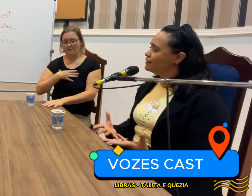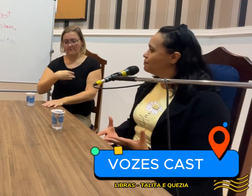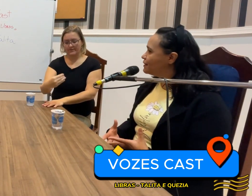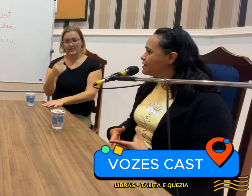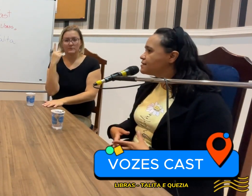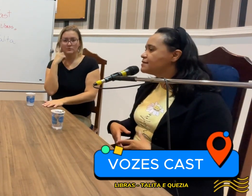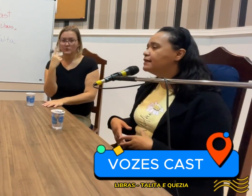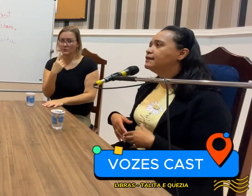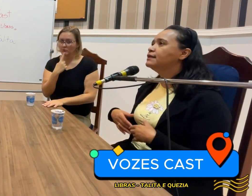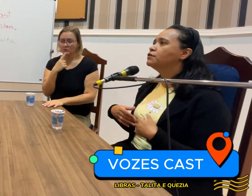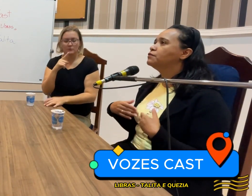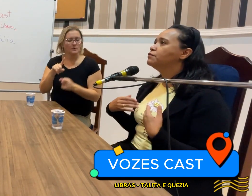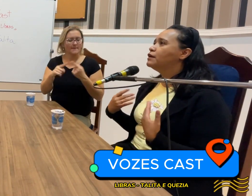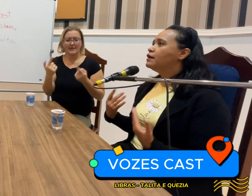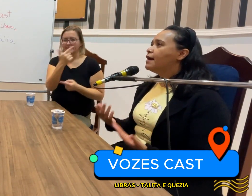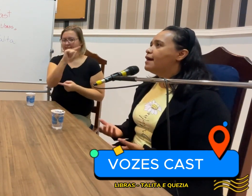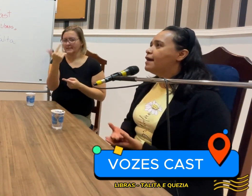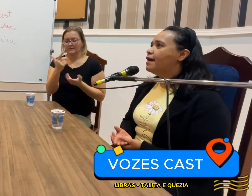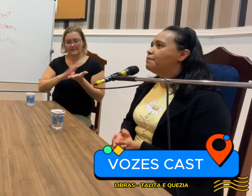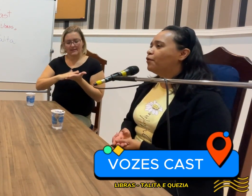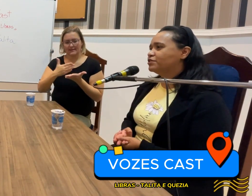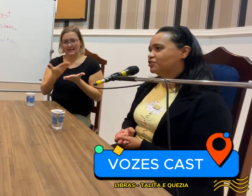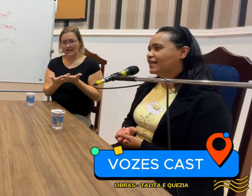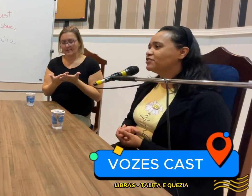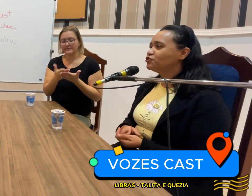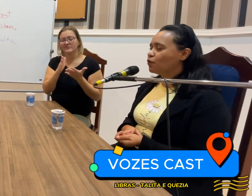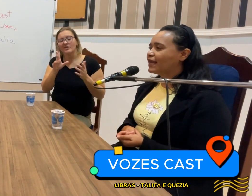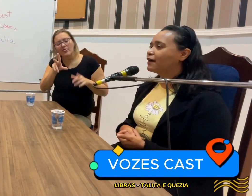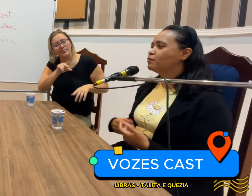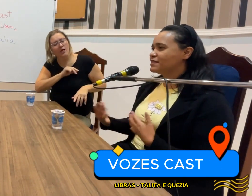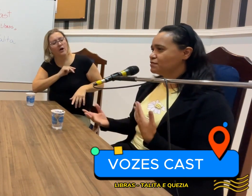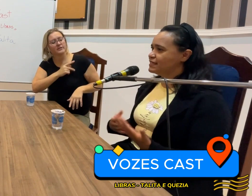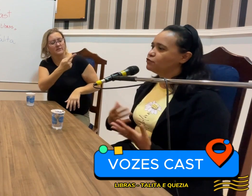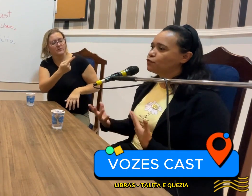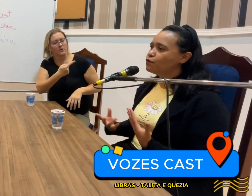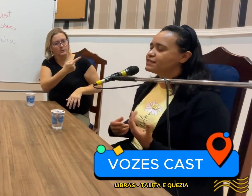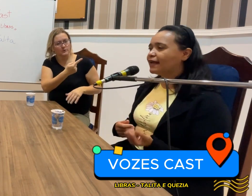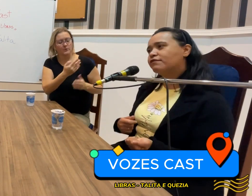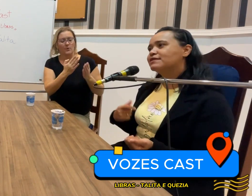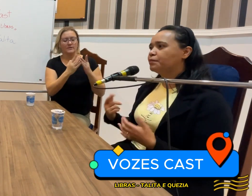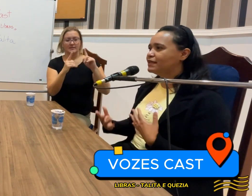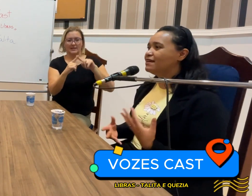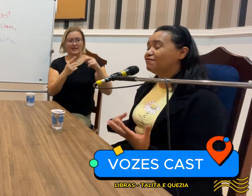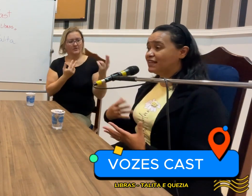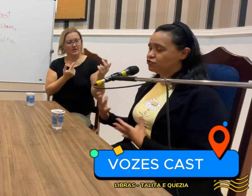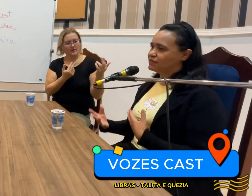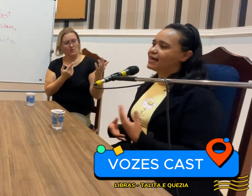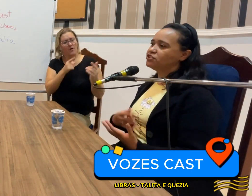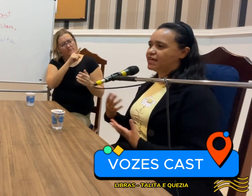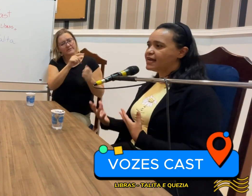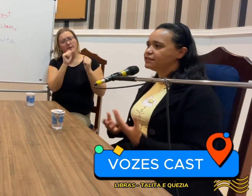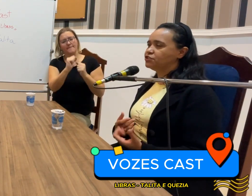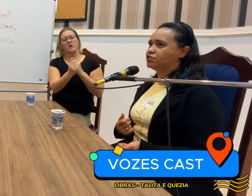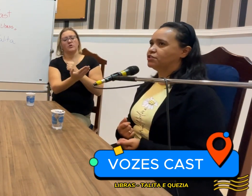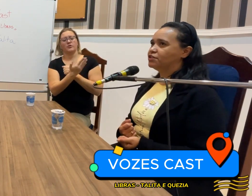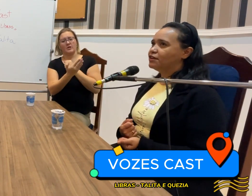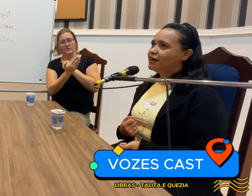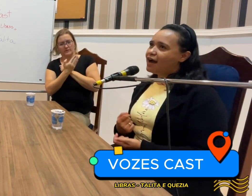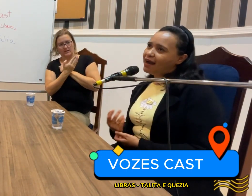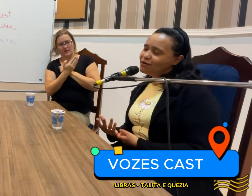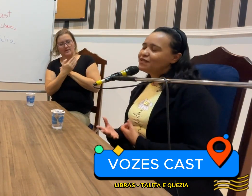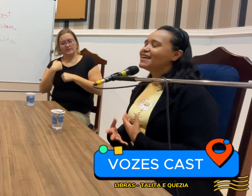não há interpretação. Poxa, já que a gente congrega no mesmo setor, será que você poderia vir ajudar a